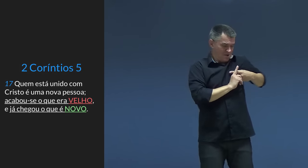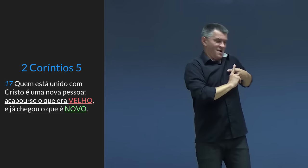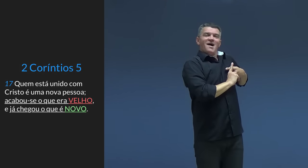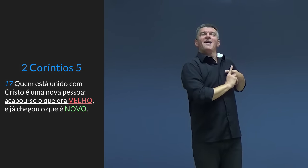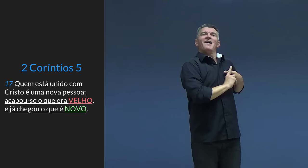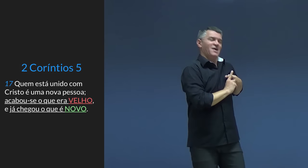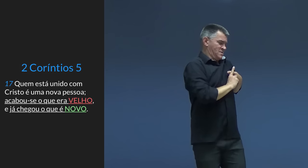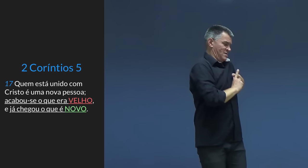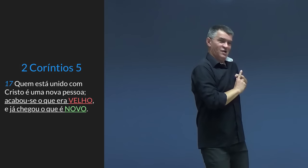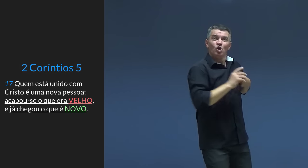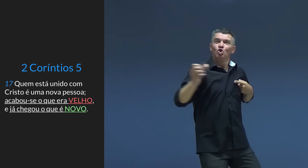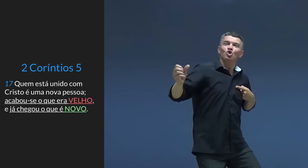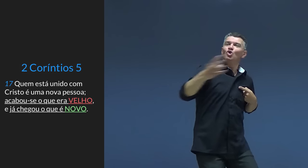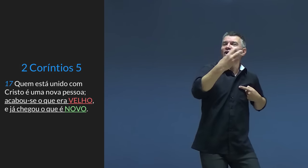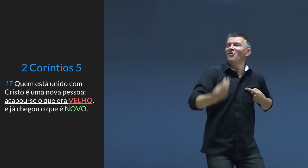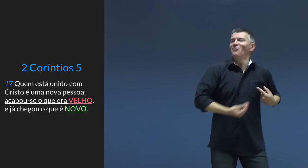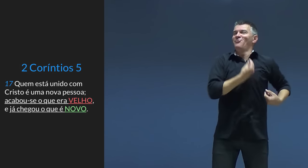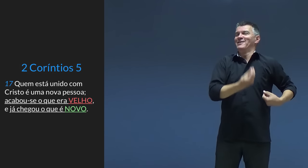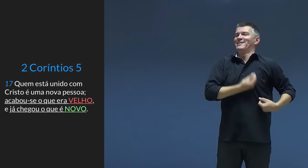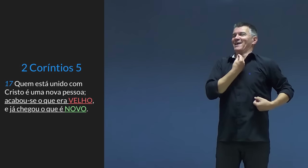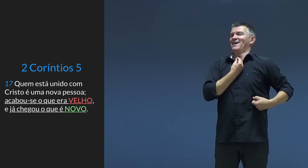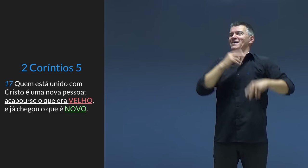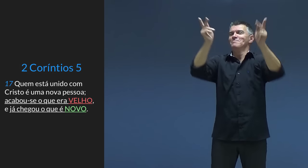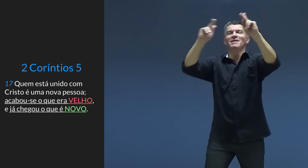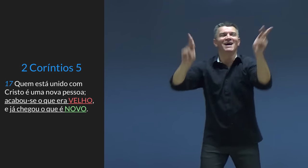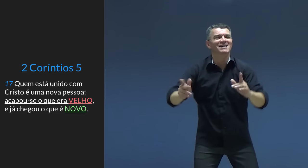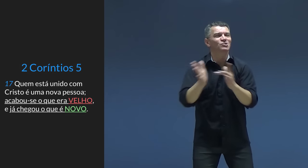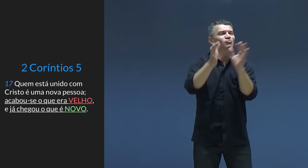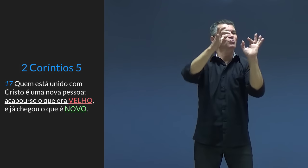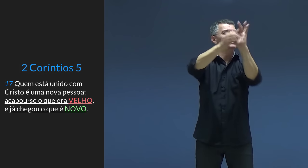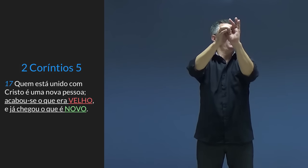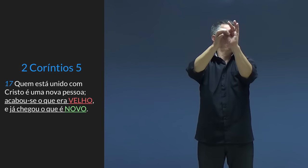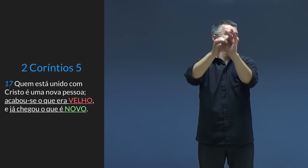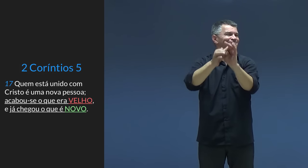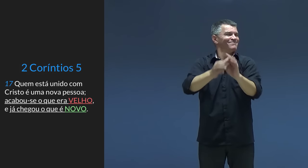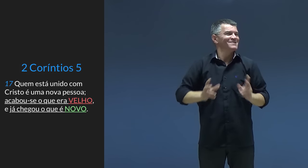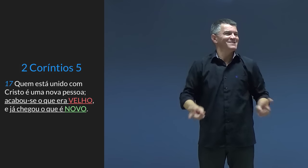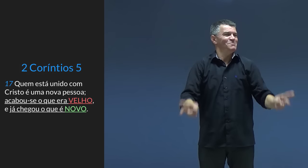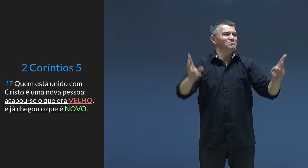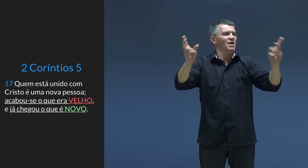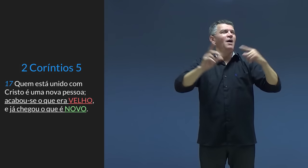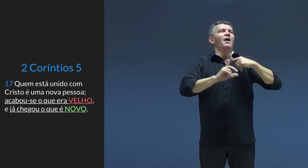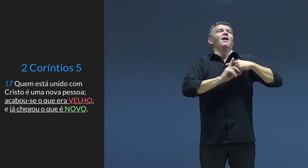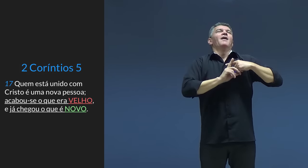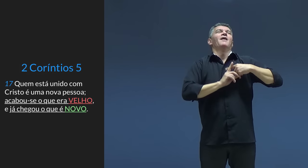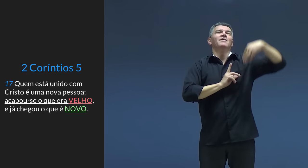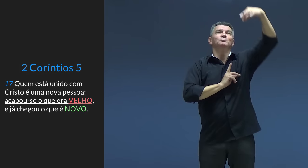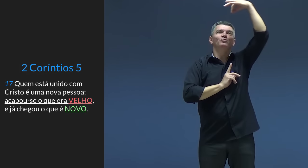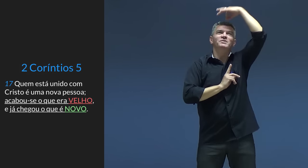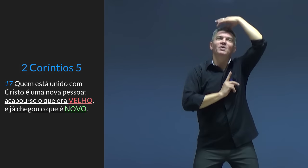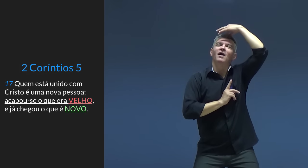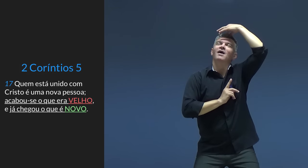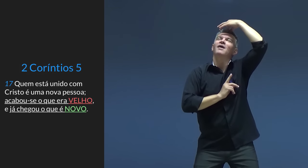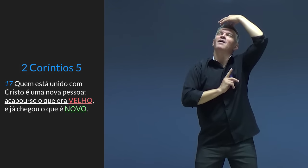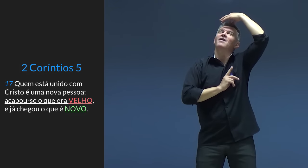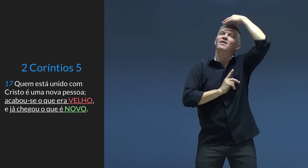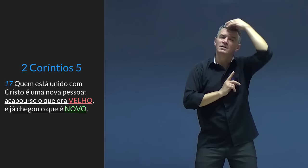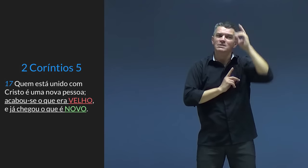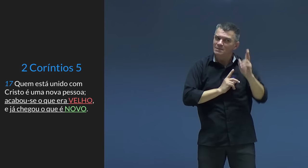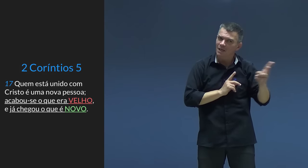carregar. E você carrega com ela como uma nova vida, com paz e união com Jesus, né? Com o Espírito